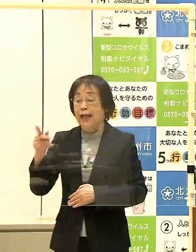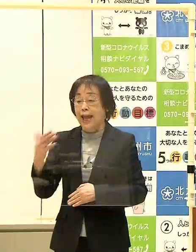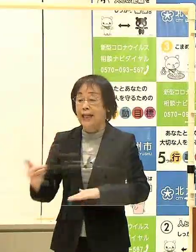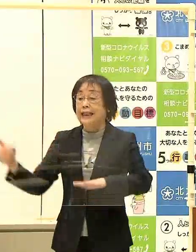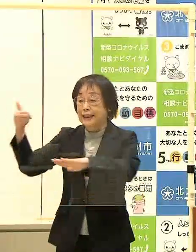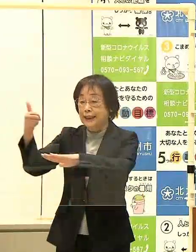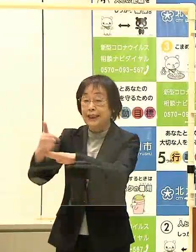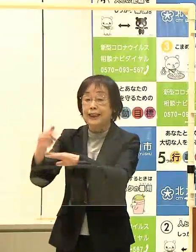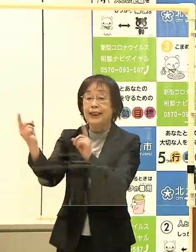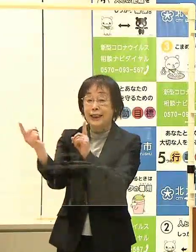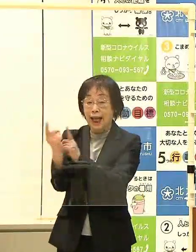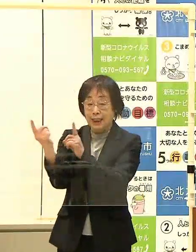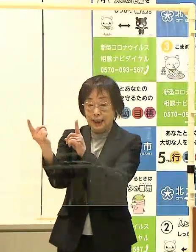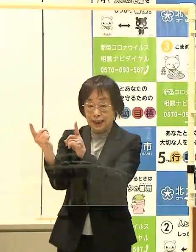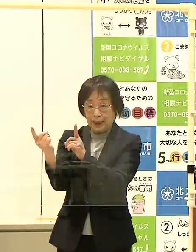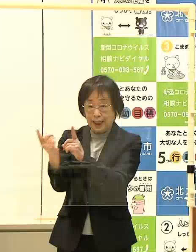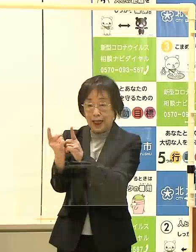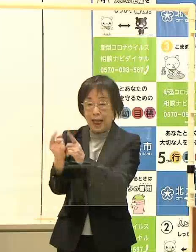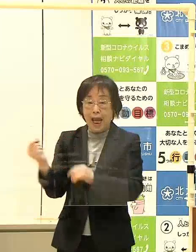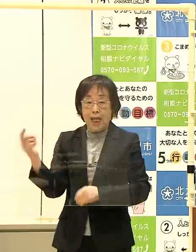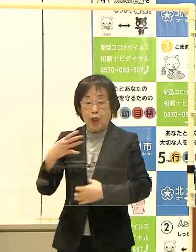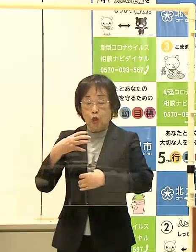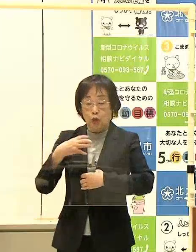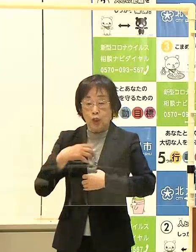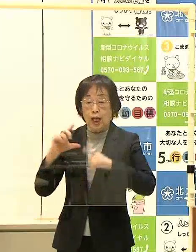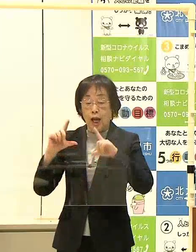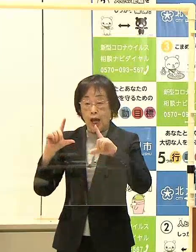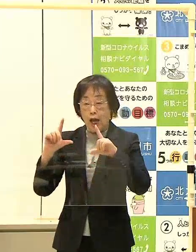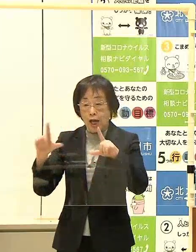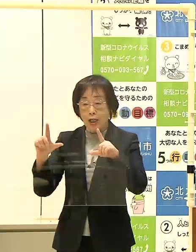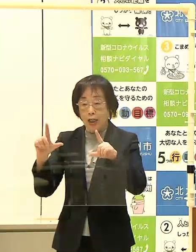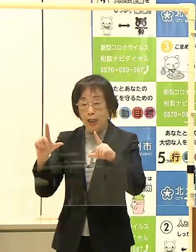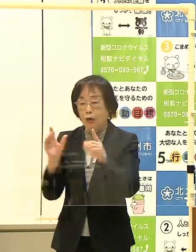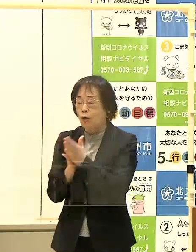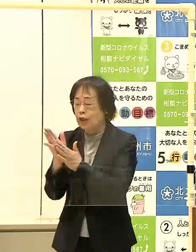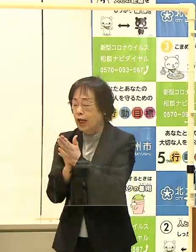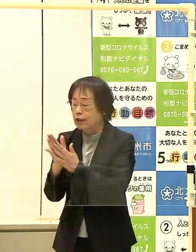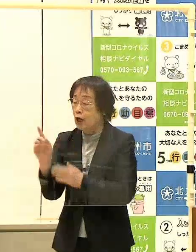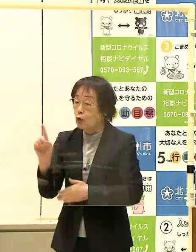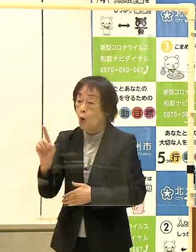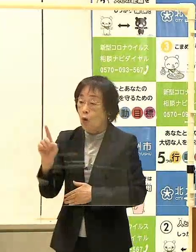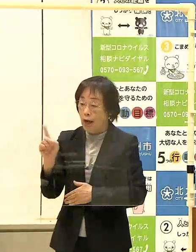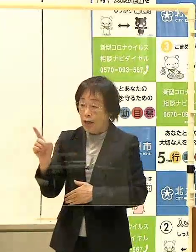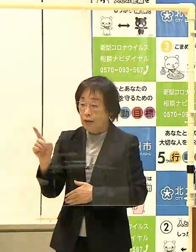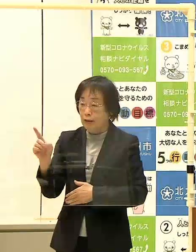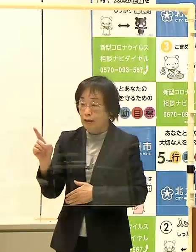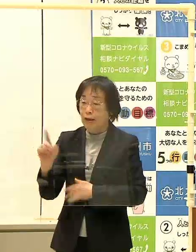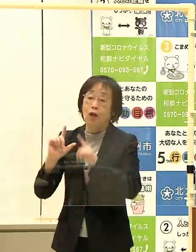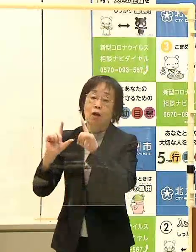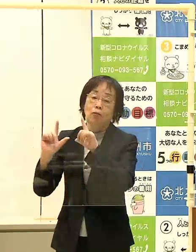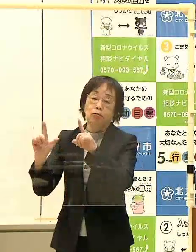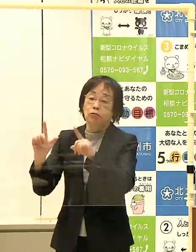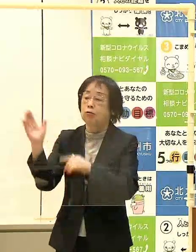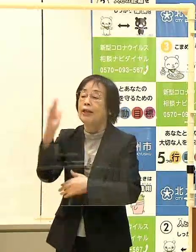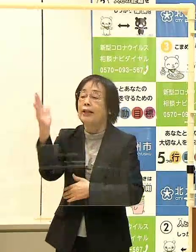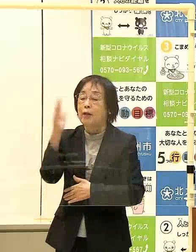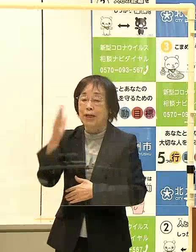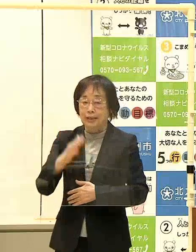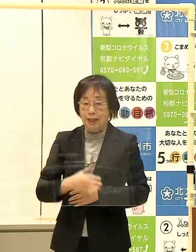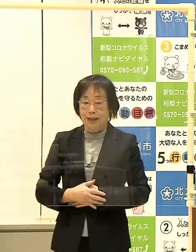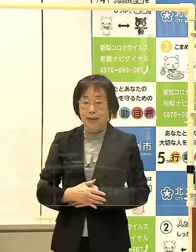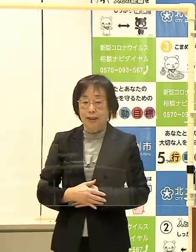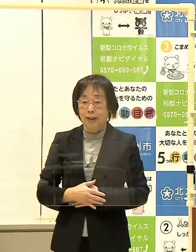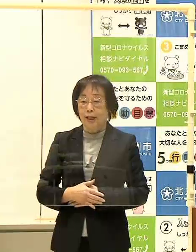て研究近い生命を要請してはどうかということは行っておりません